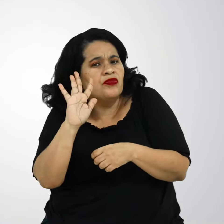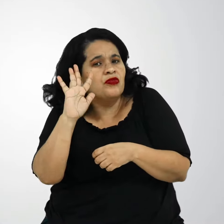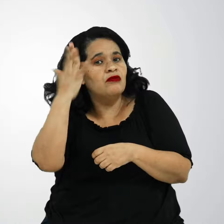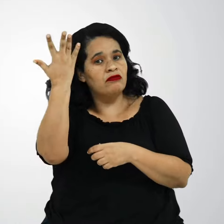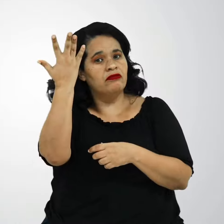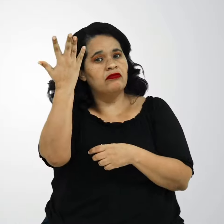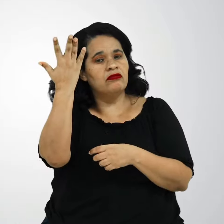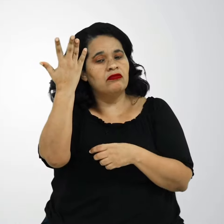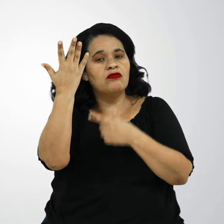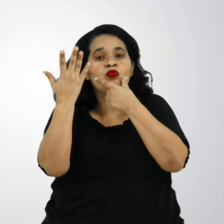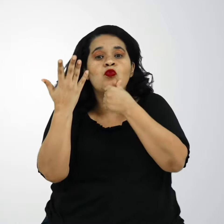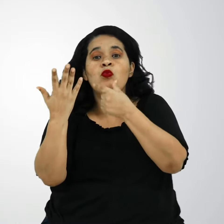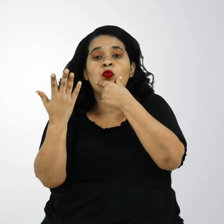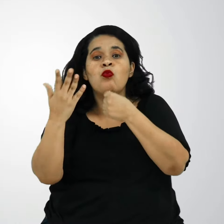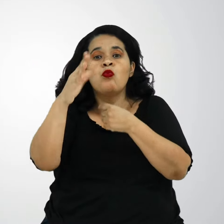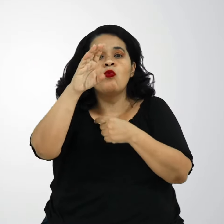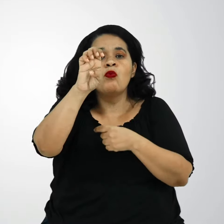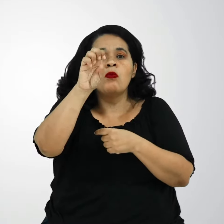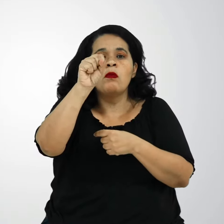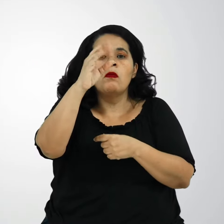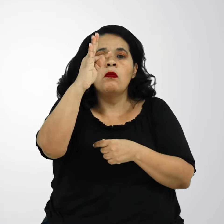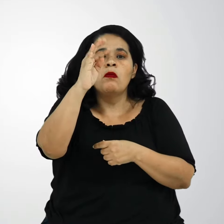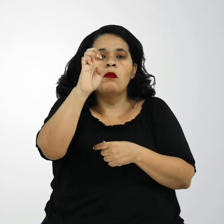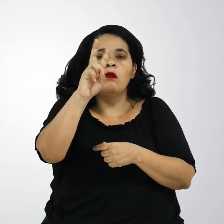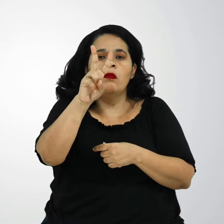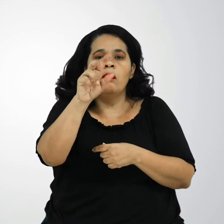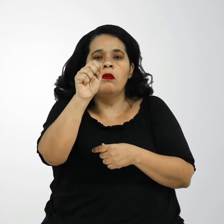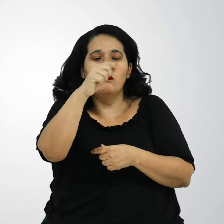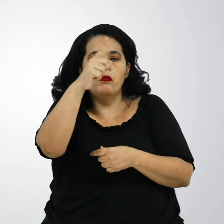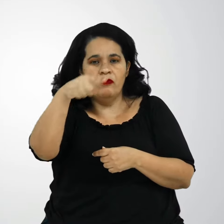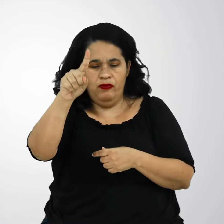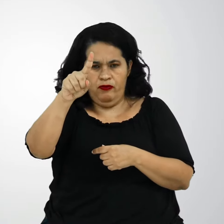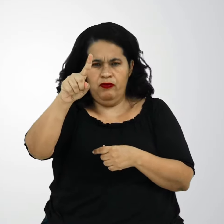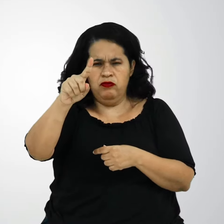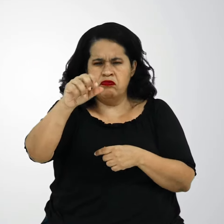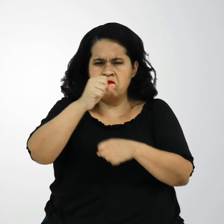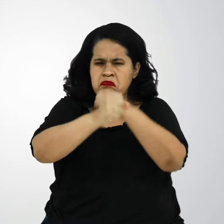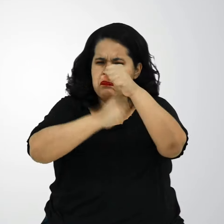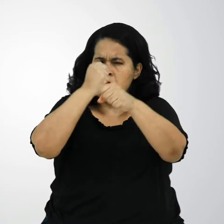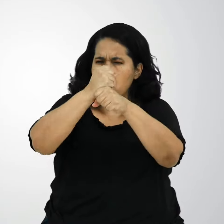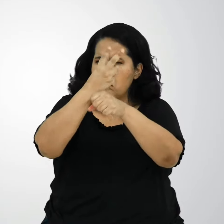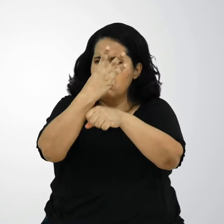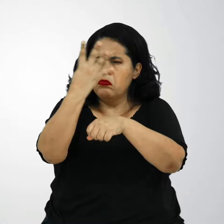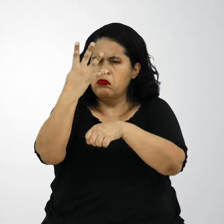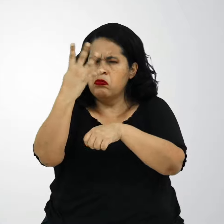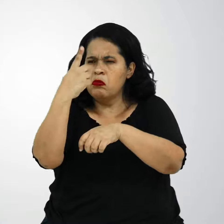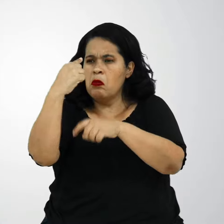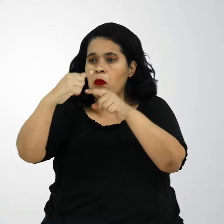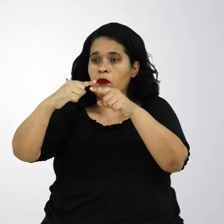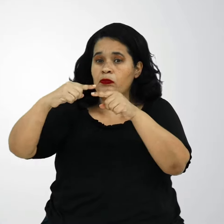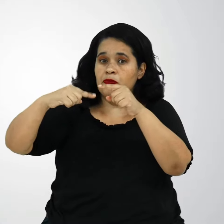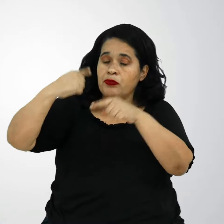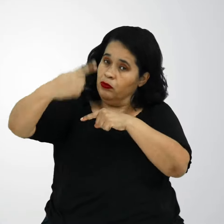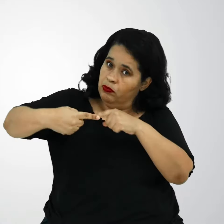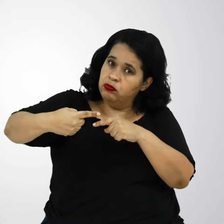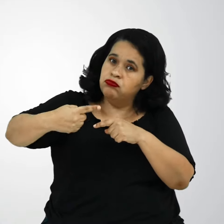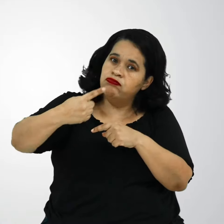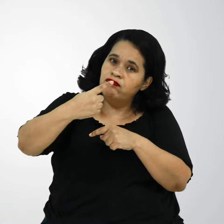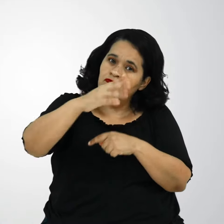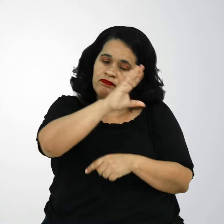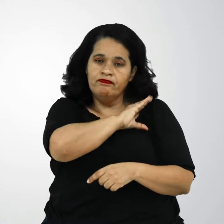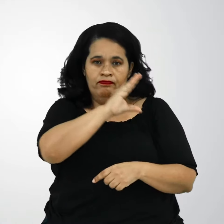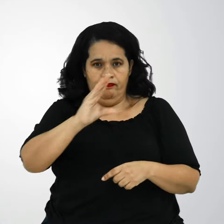em Estevão, né? Aí terminaria ali em Estevão no ano 34 depois de Cristo. Então,